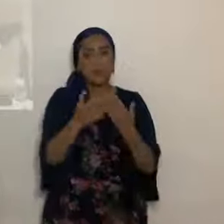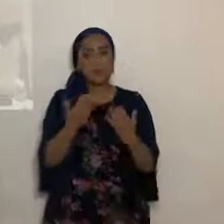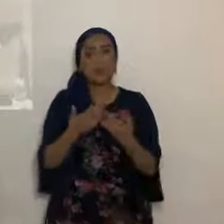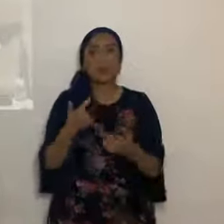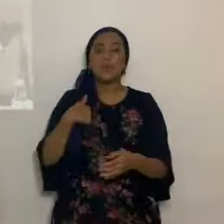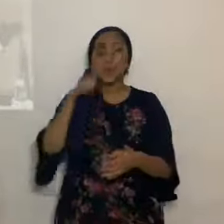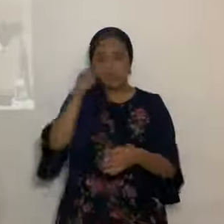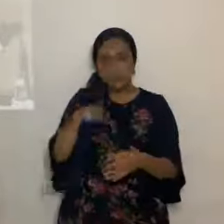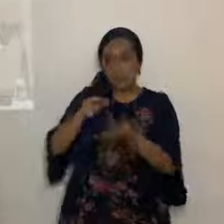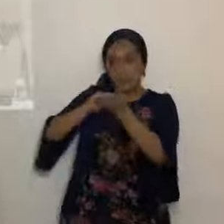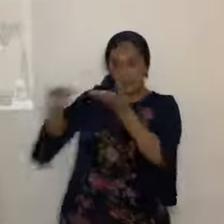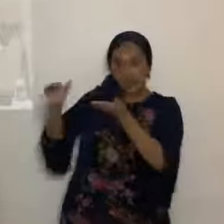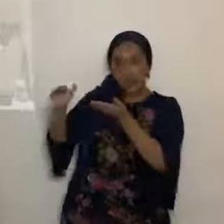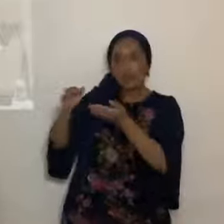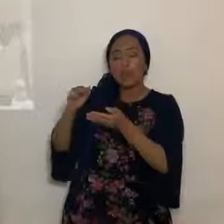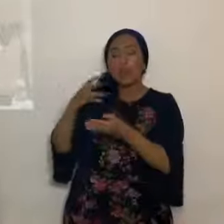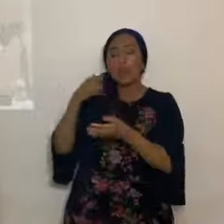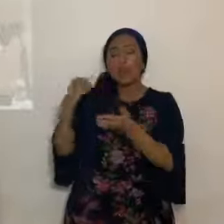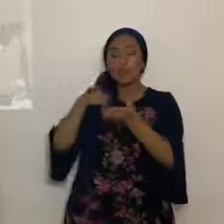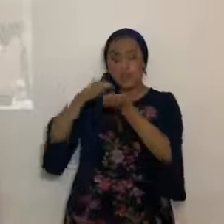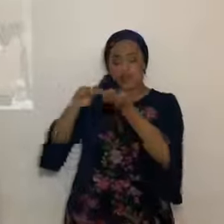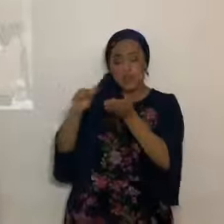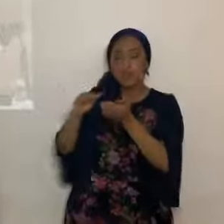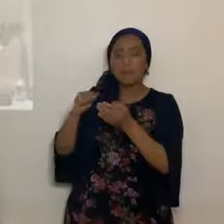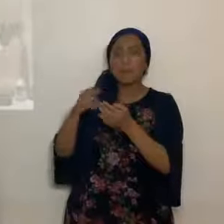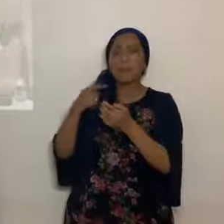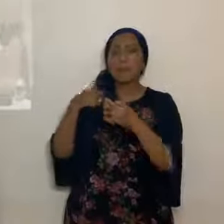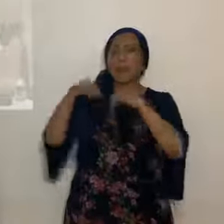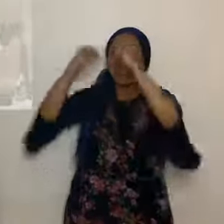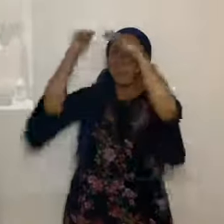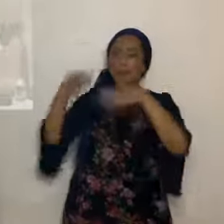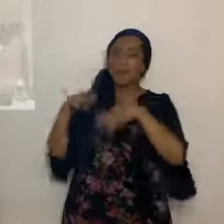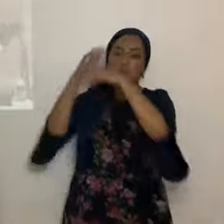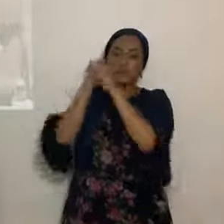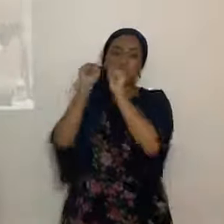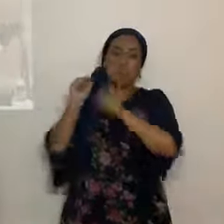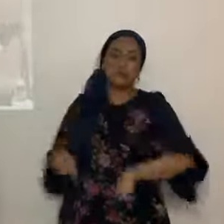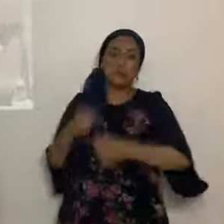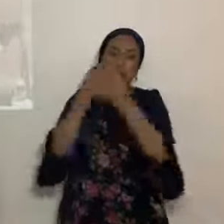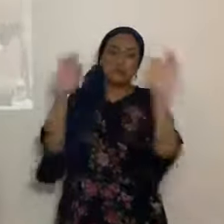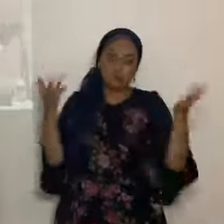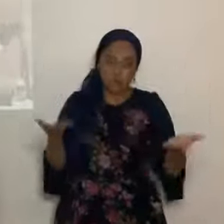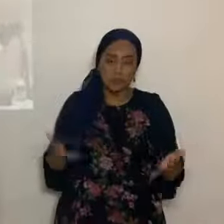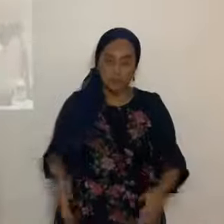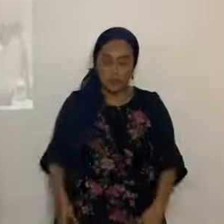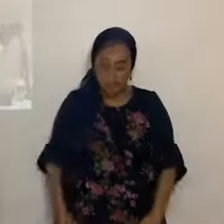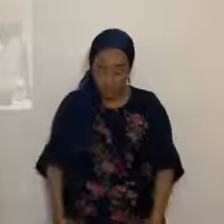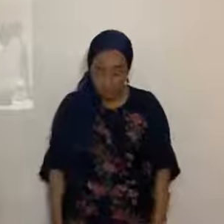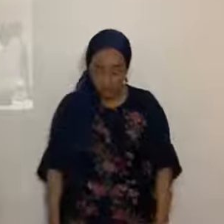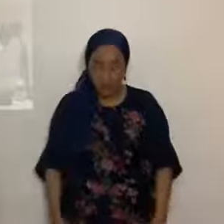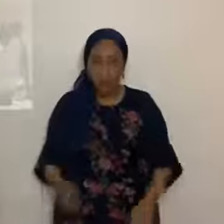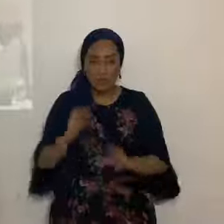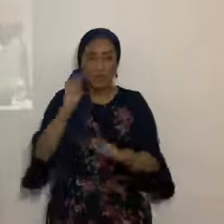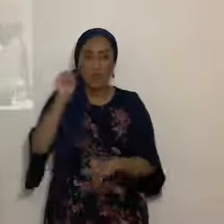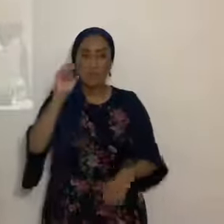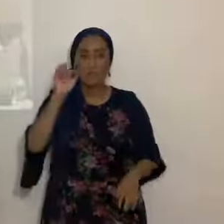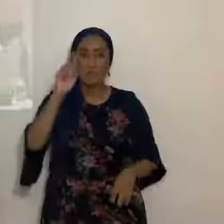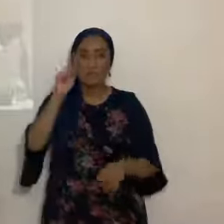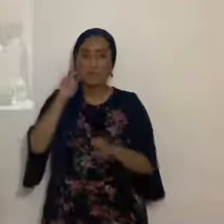perdonamos, ¿sí? Mejor perdonamos y nos evitamos muchos problemas. Y ahí entonces ustedes tienen Marcos